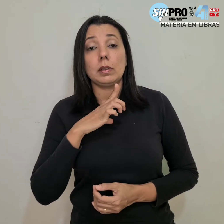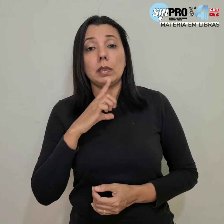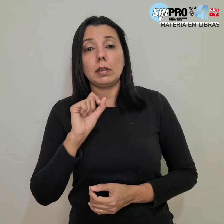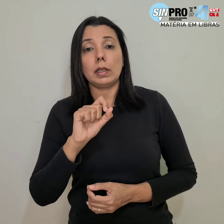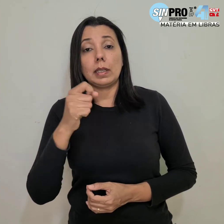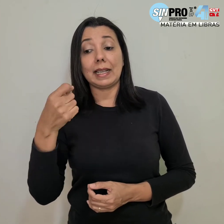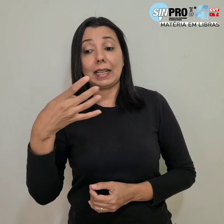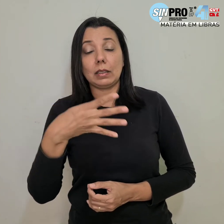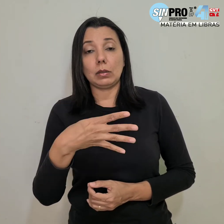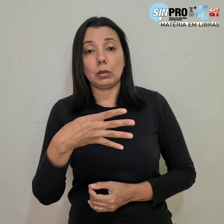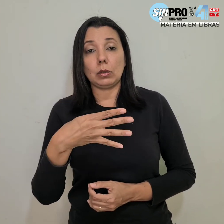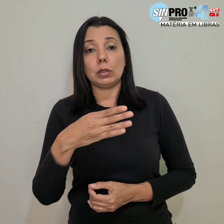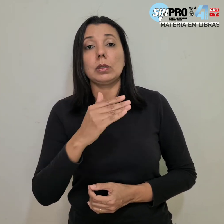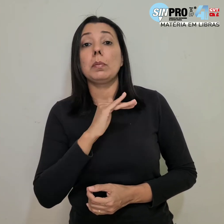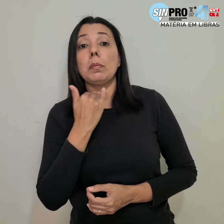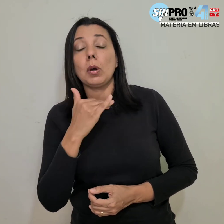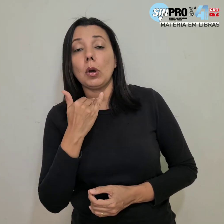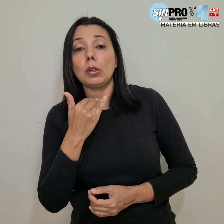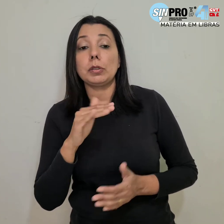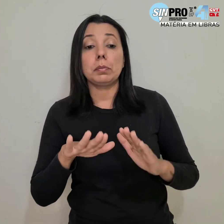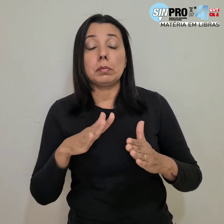tido 14 óbitos por hora em média.